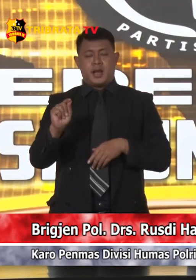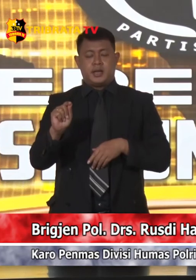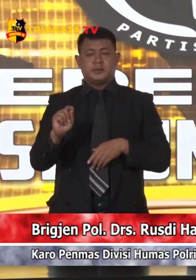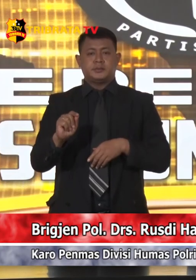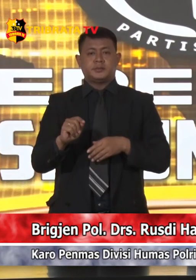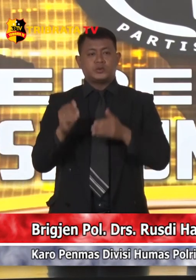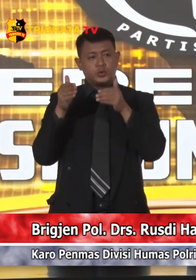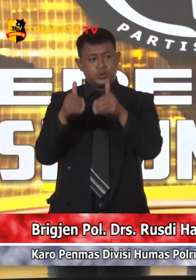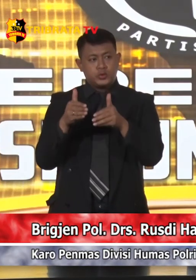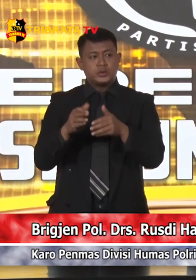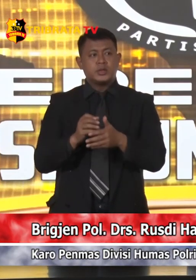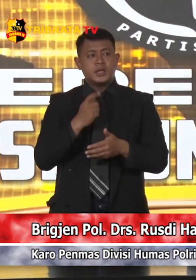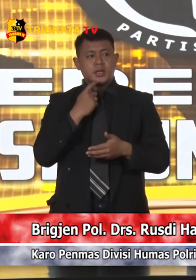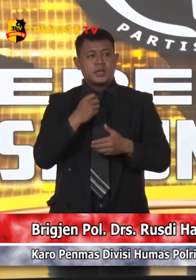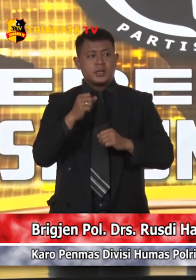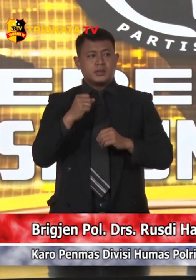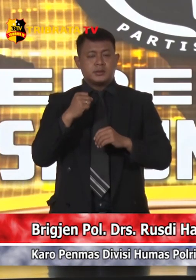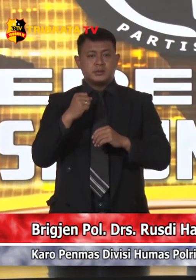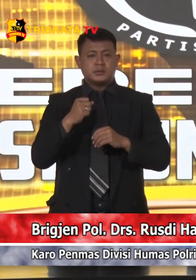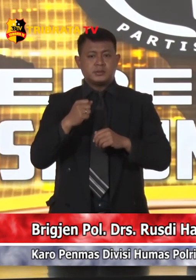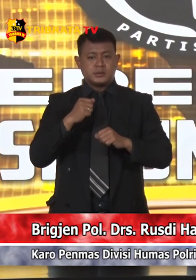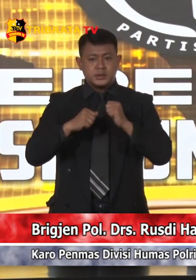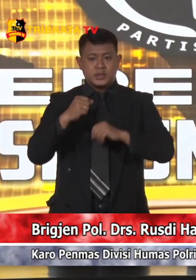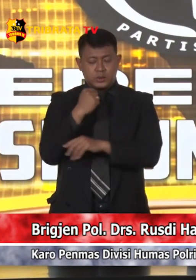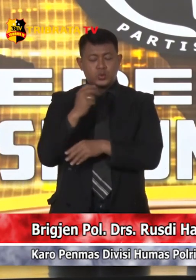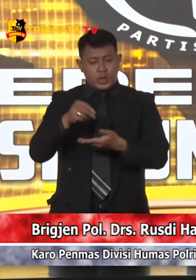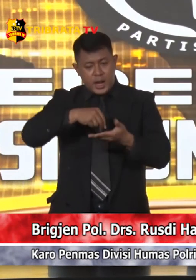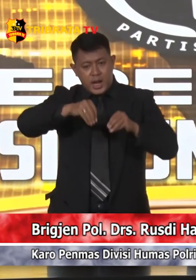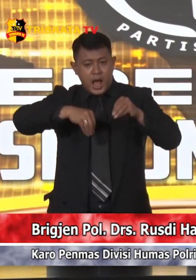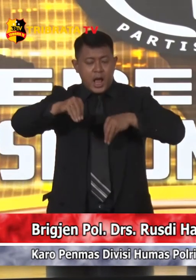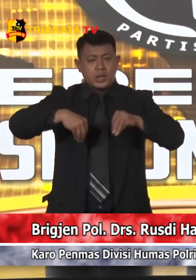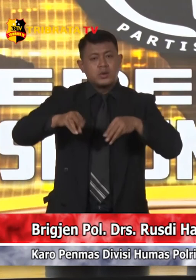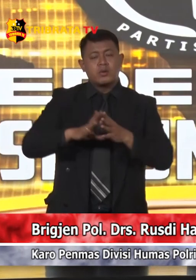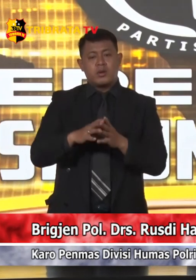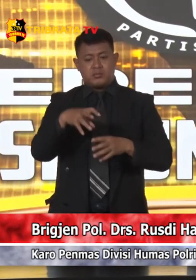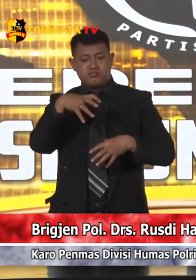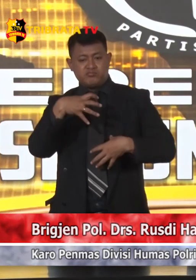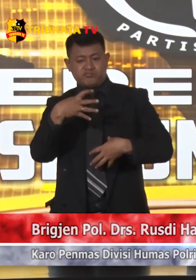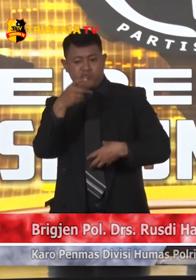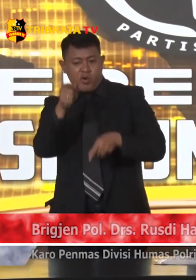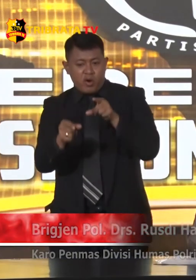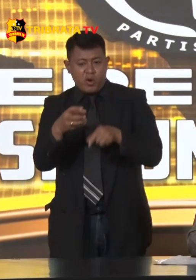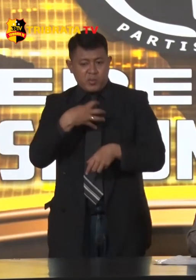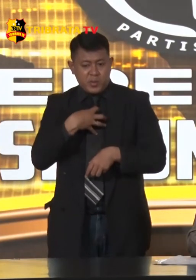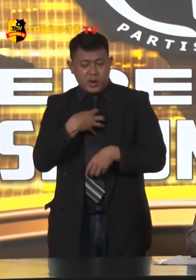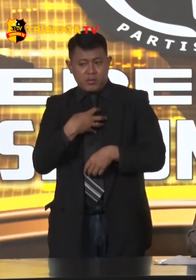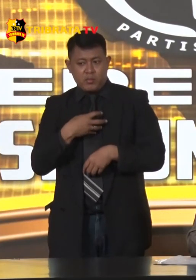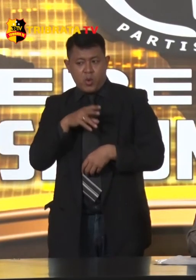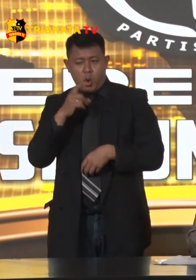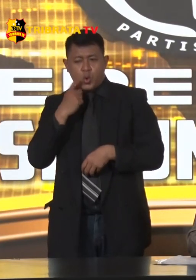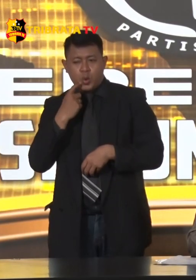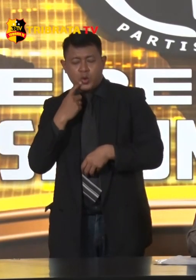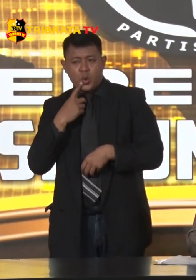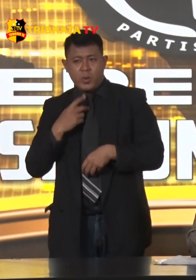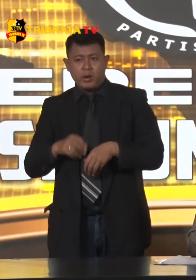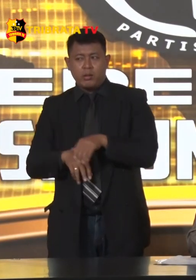terkait. Masalah pendataan dan sebagainya itu sudah diatur. Jadi kalau ada pihak-pihak yang berupaya mengambil keuntungan